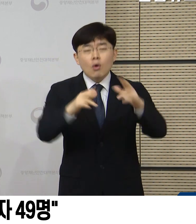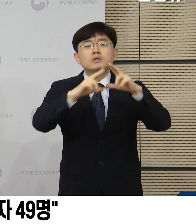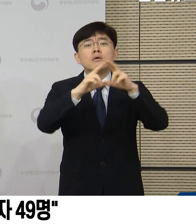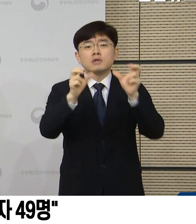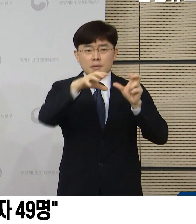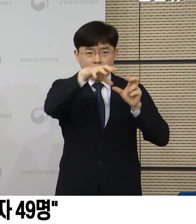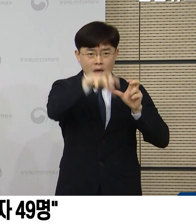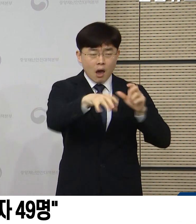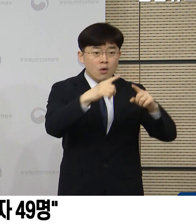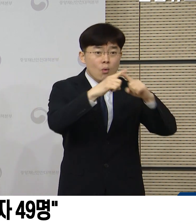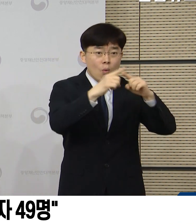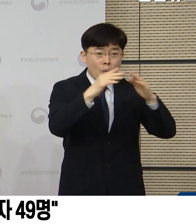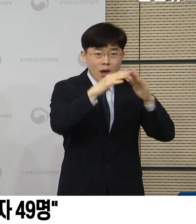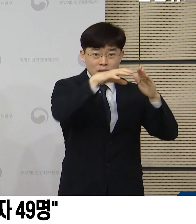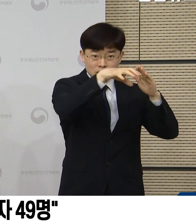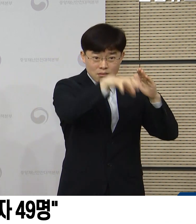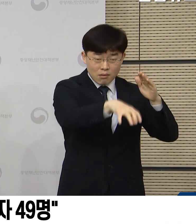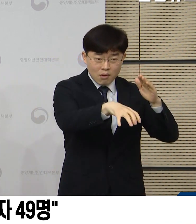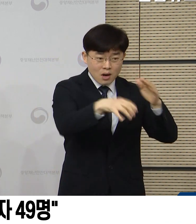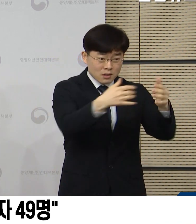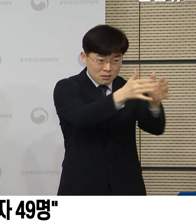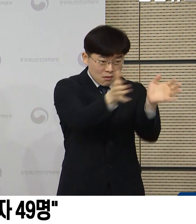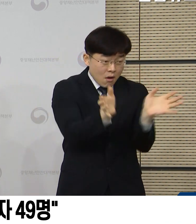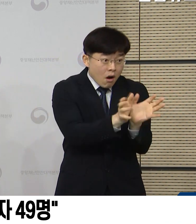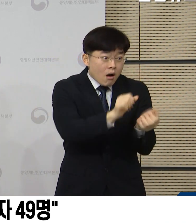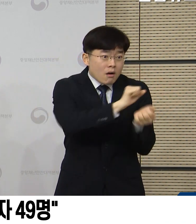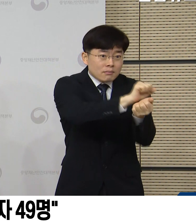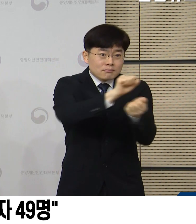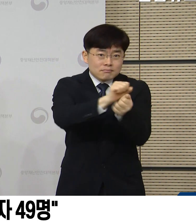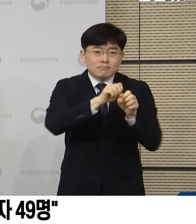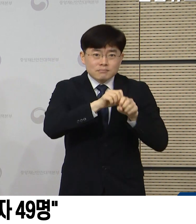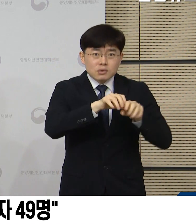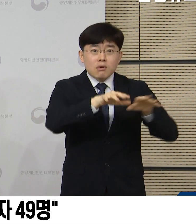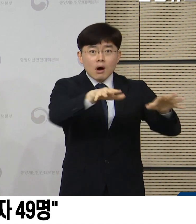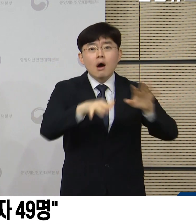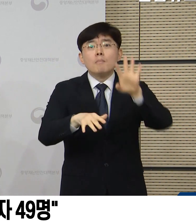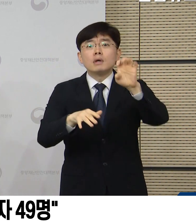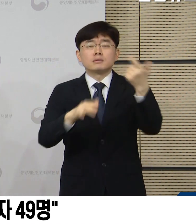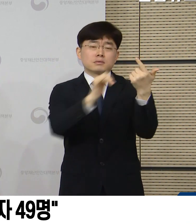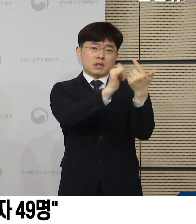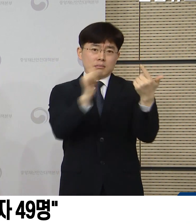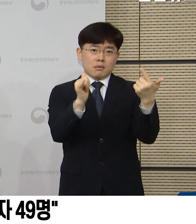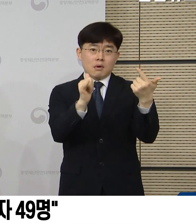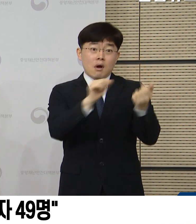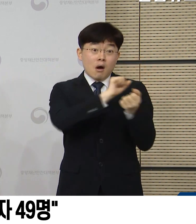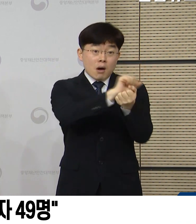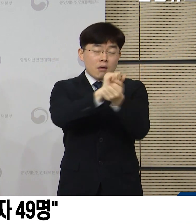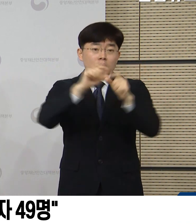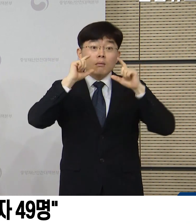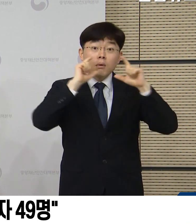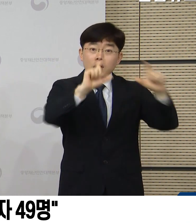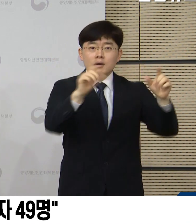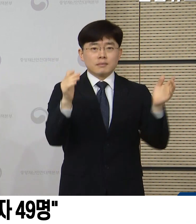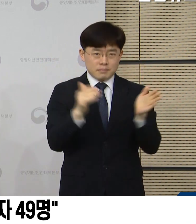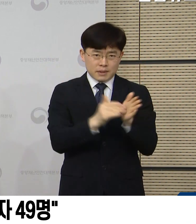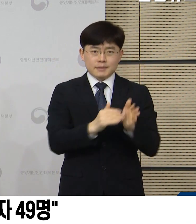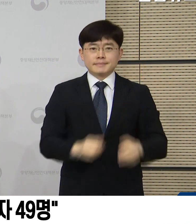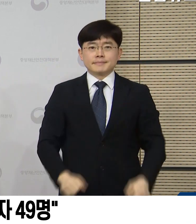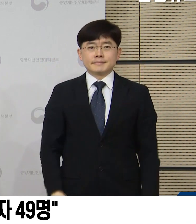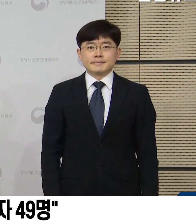지역의 교회에서 집단 감염이 발생하여 46명의 확진 환자가